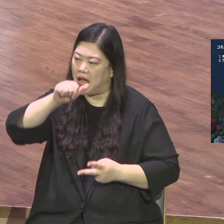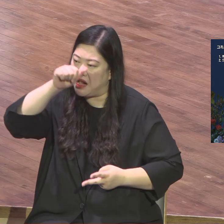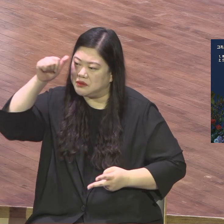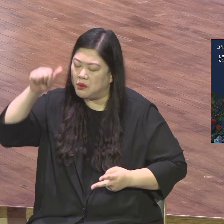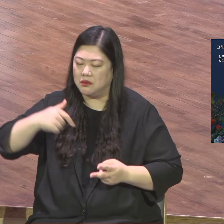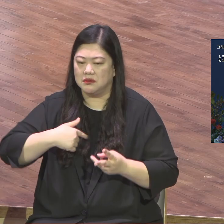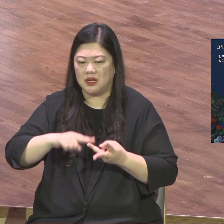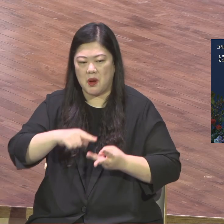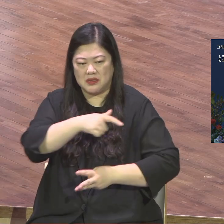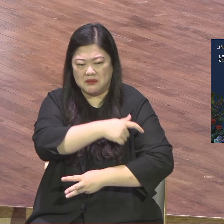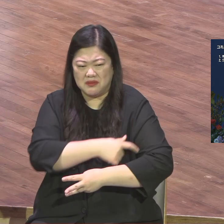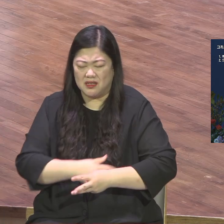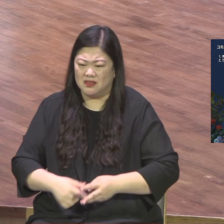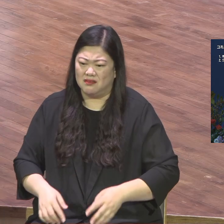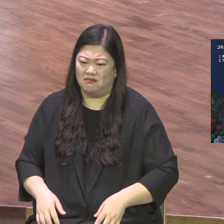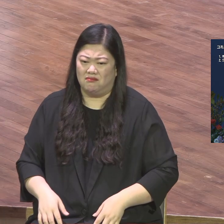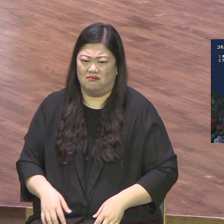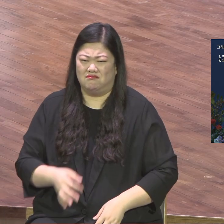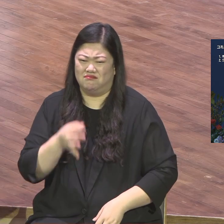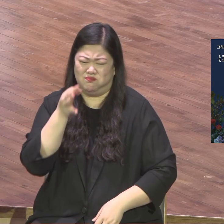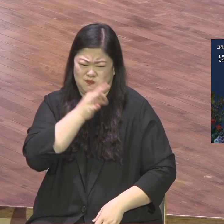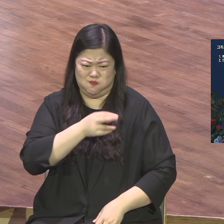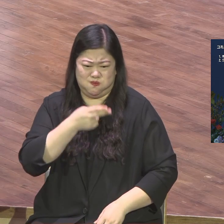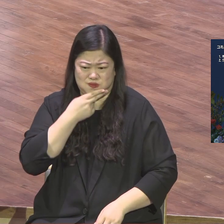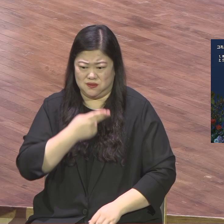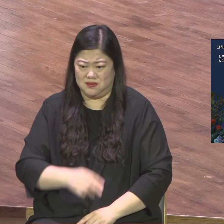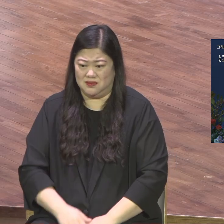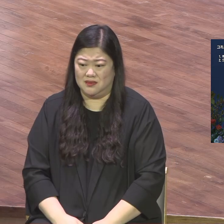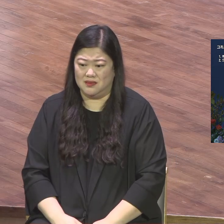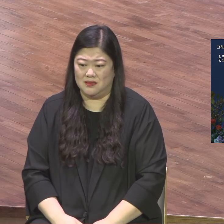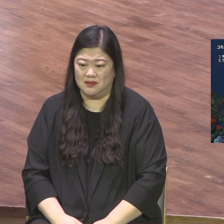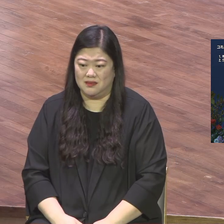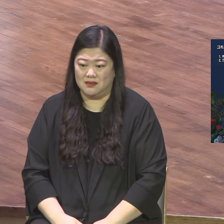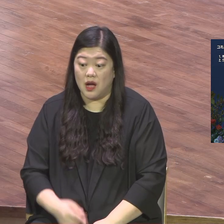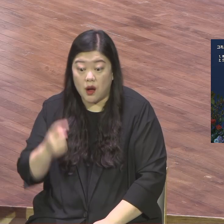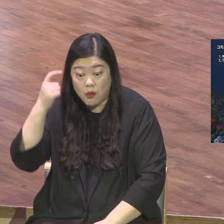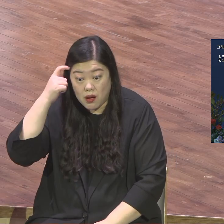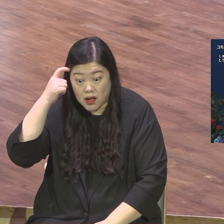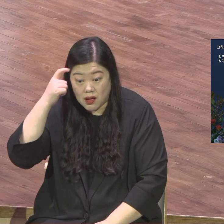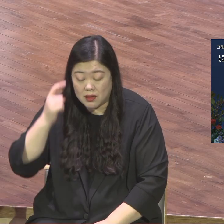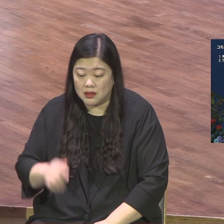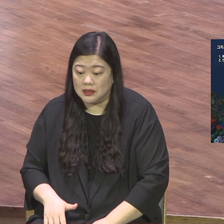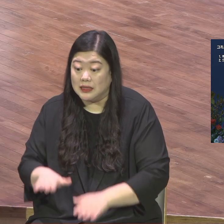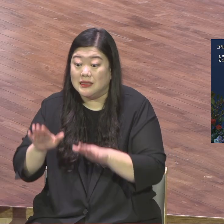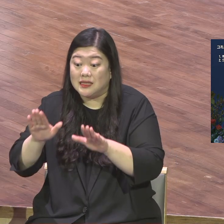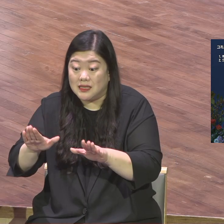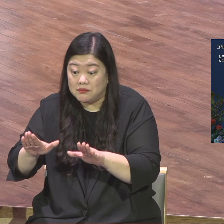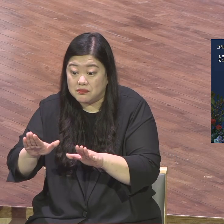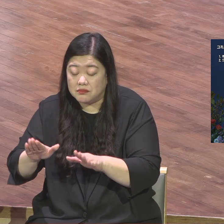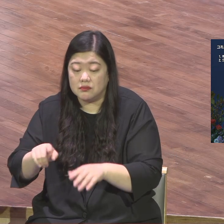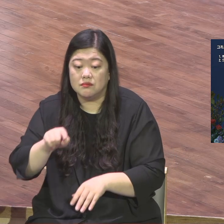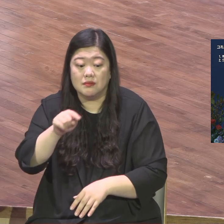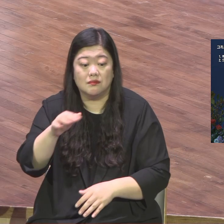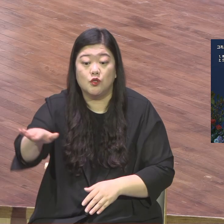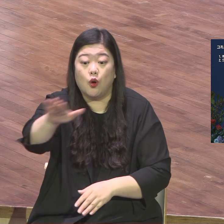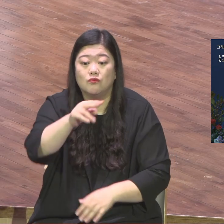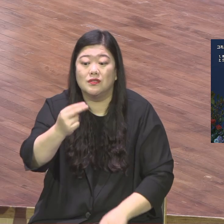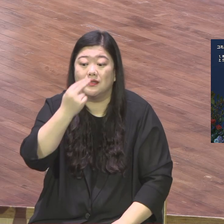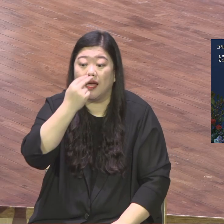공도가 뭐 있어요? 네 생명이 네 거냐? 네 가족이 네 거냐? 오늘 네 데려가면 네 거 누가 되겠냐?